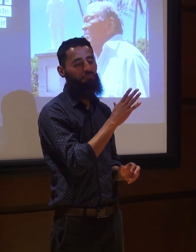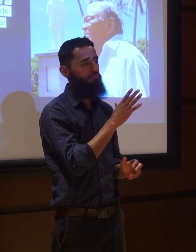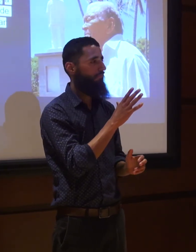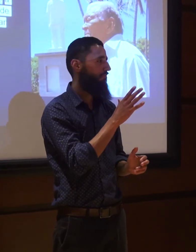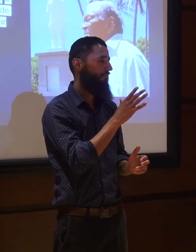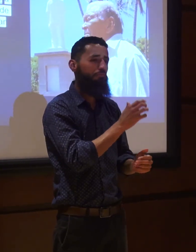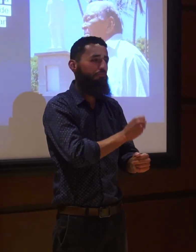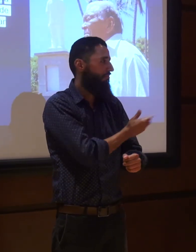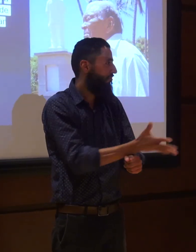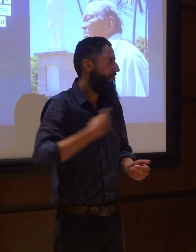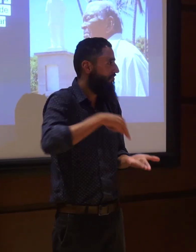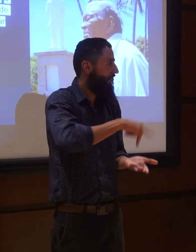ti, Andrés.